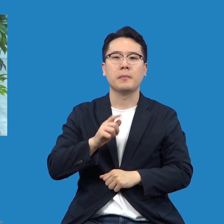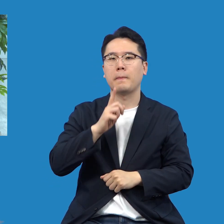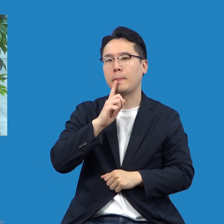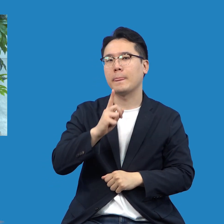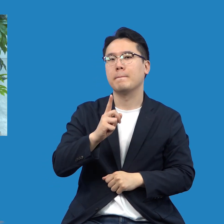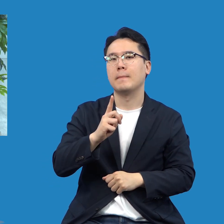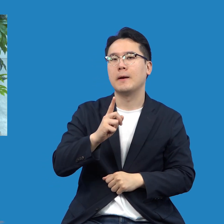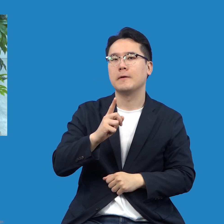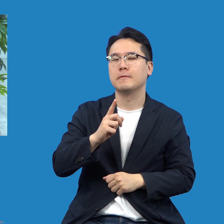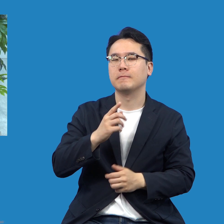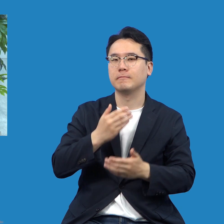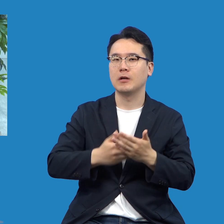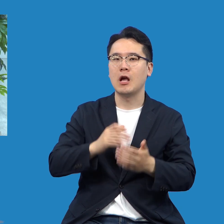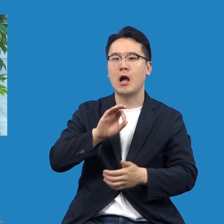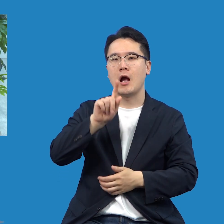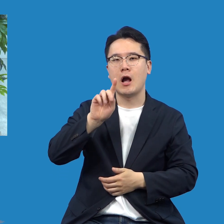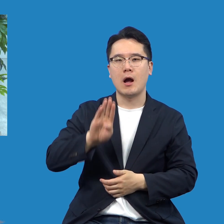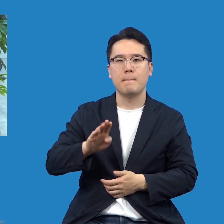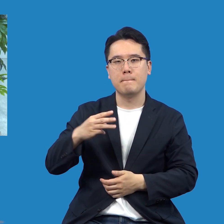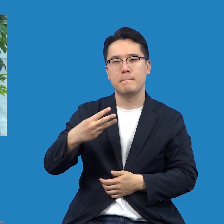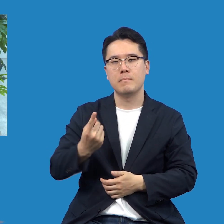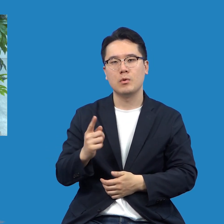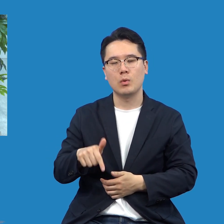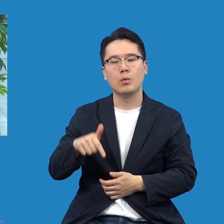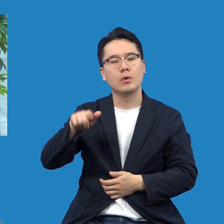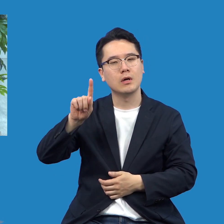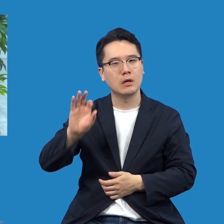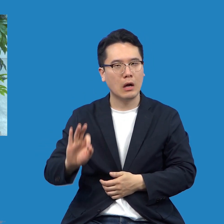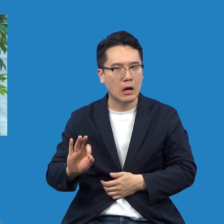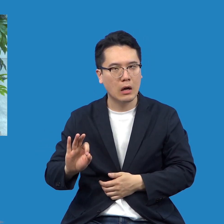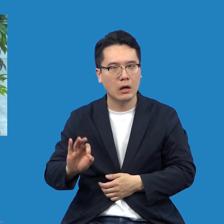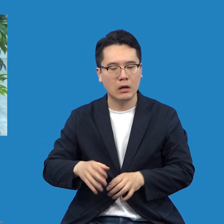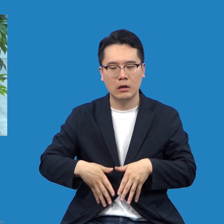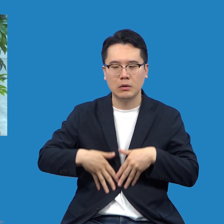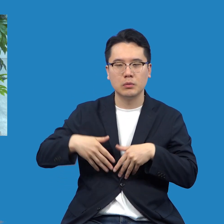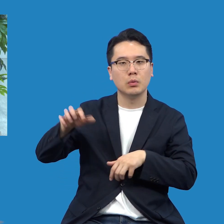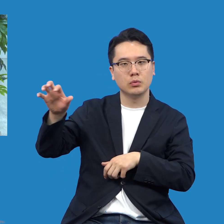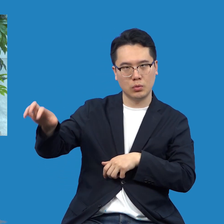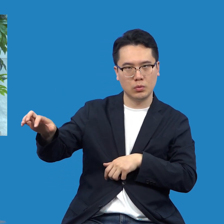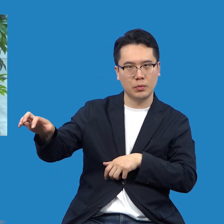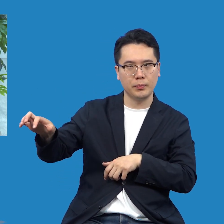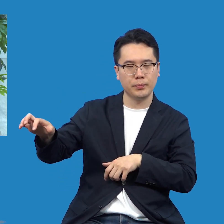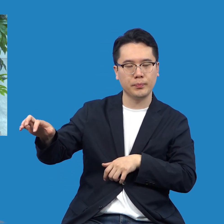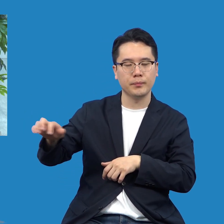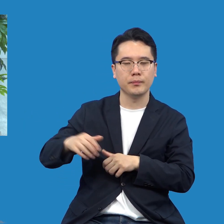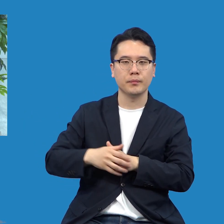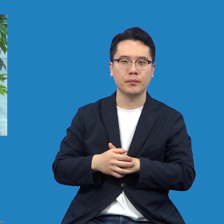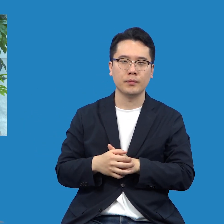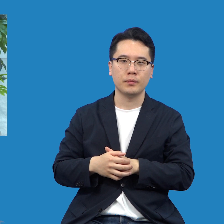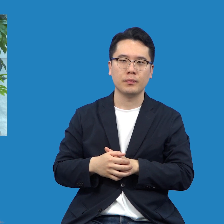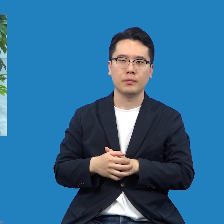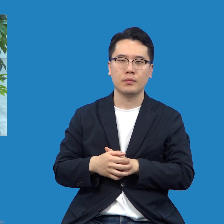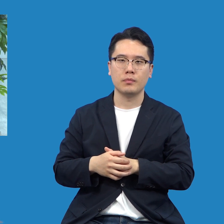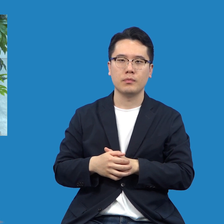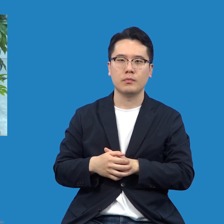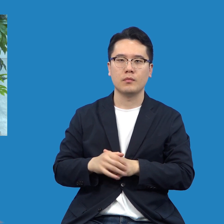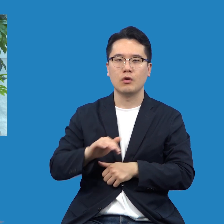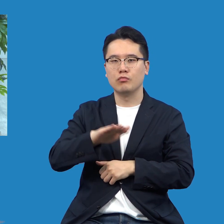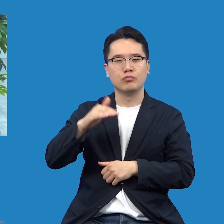동쪽이 어디입니까? 우리나라를 가리키는 말 아니에요? 압록강 동쪽이요.